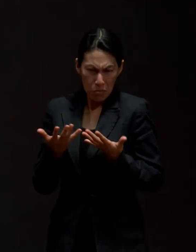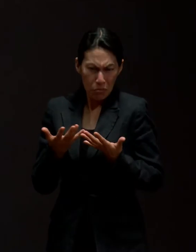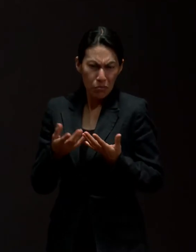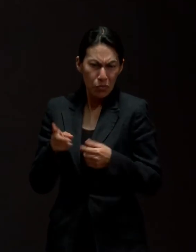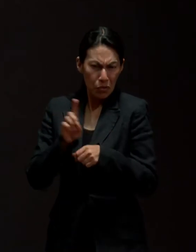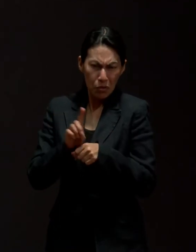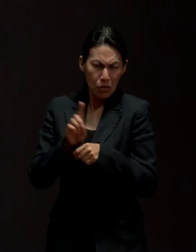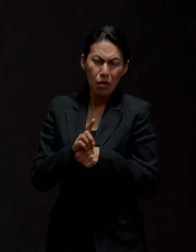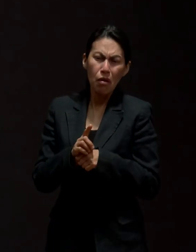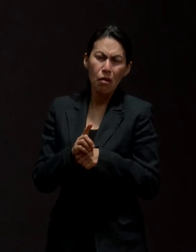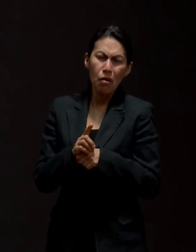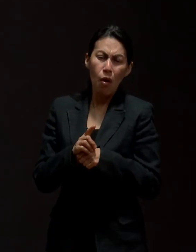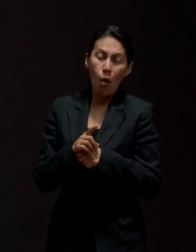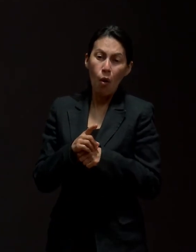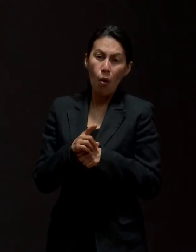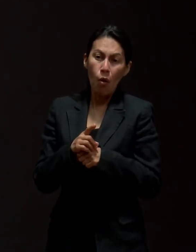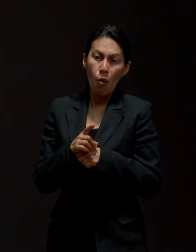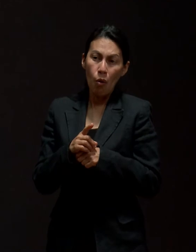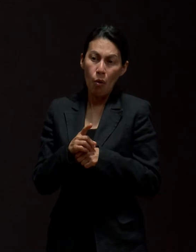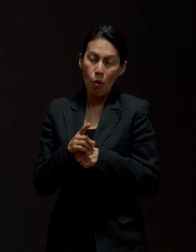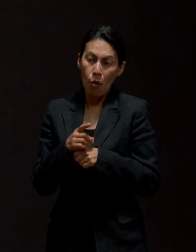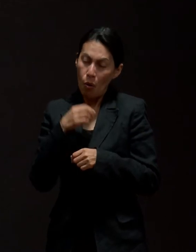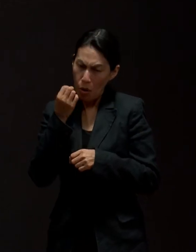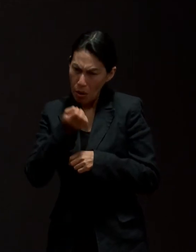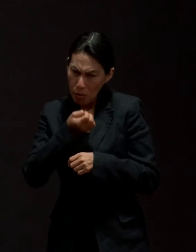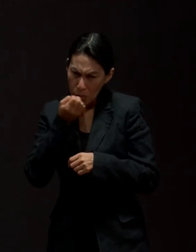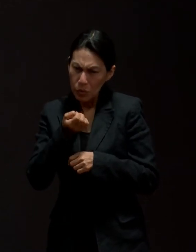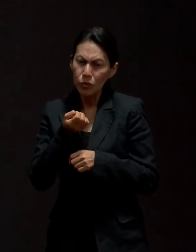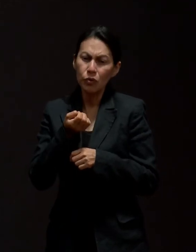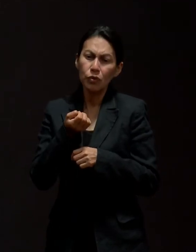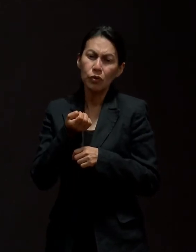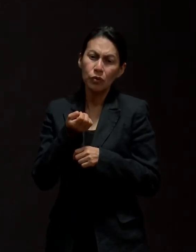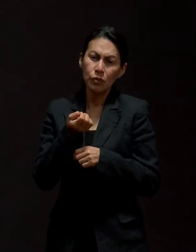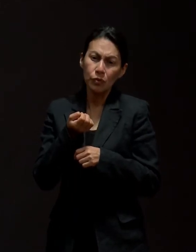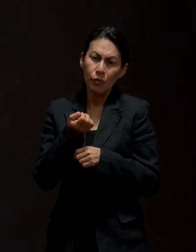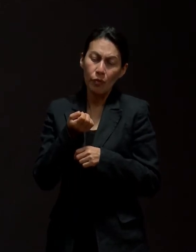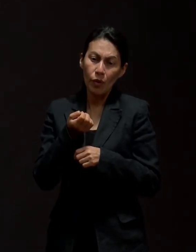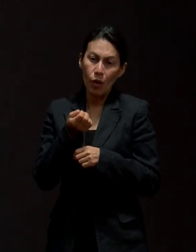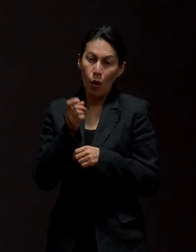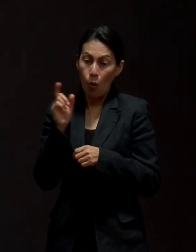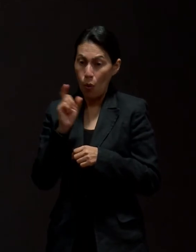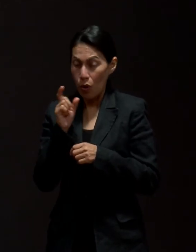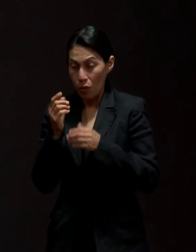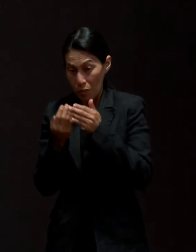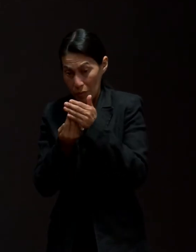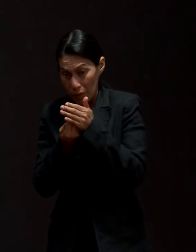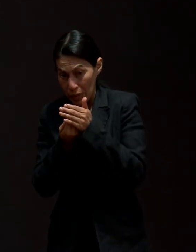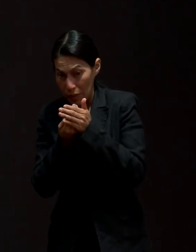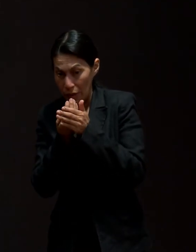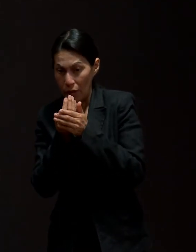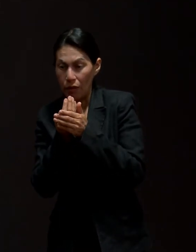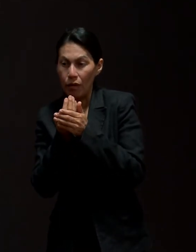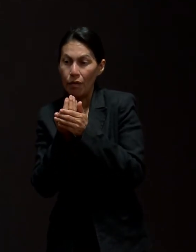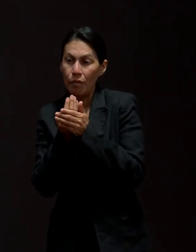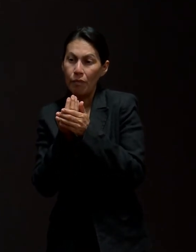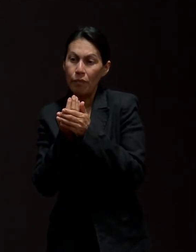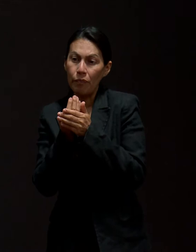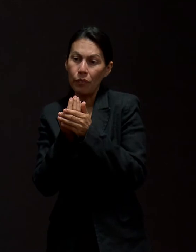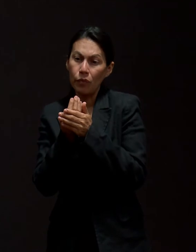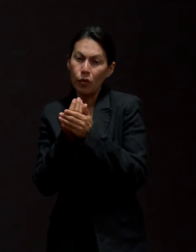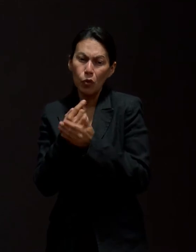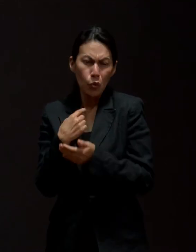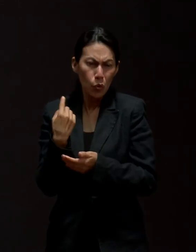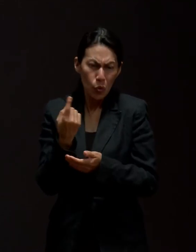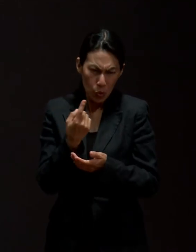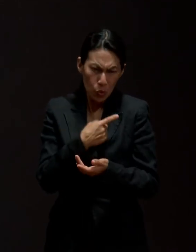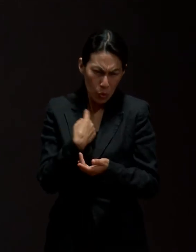estilo de vida. Nosotros procuramos orar cada hora del día. Y al empezar